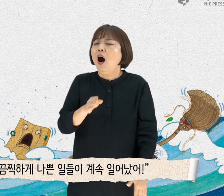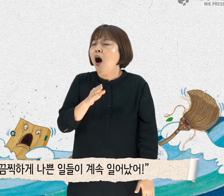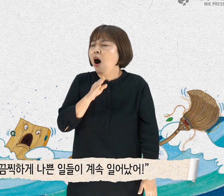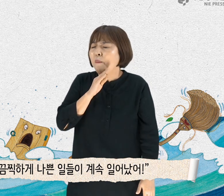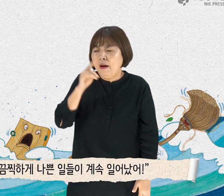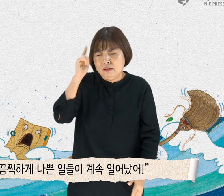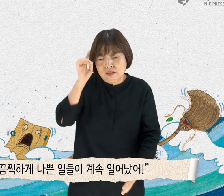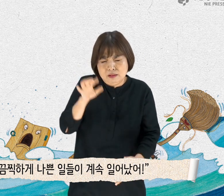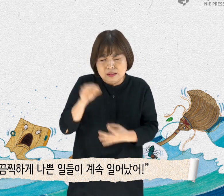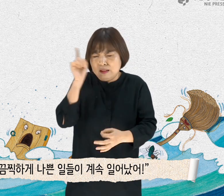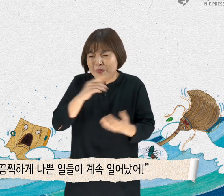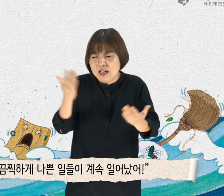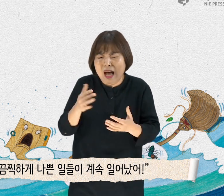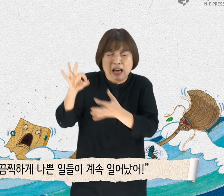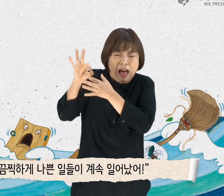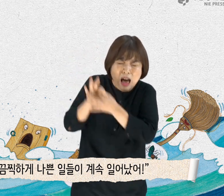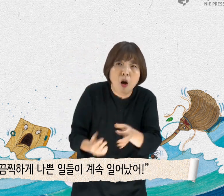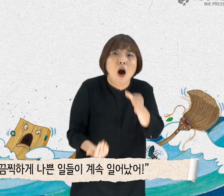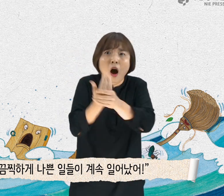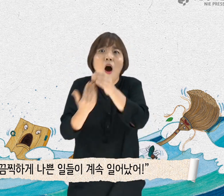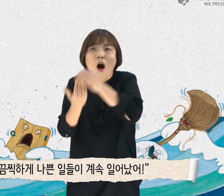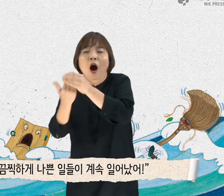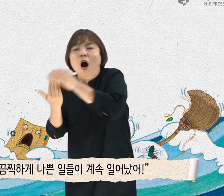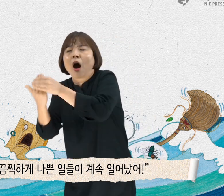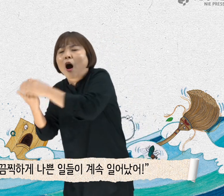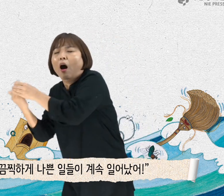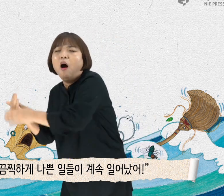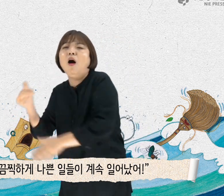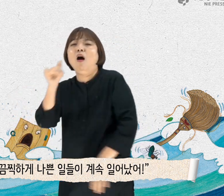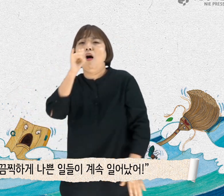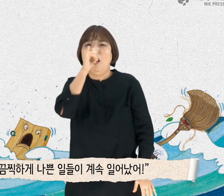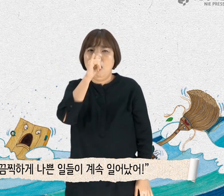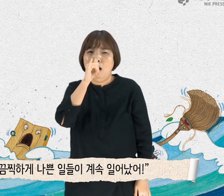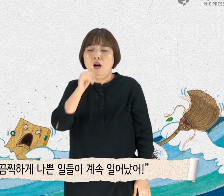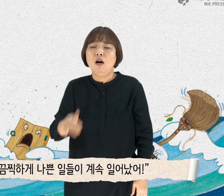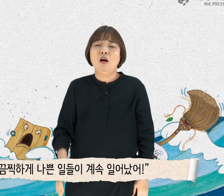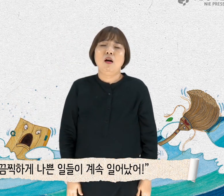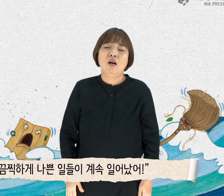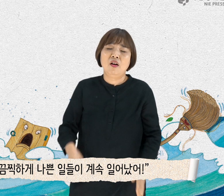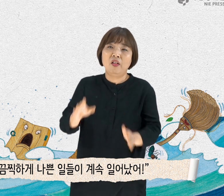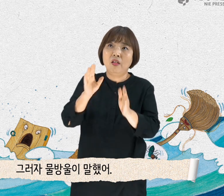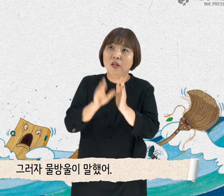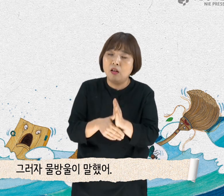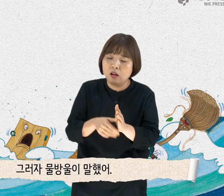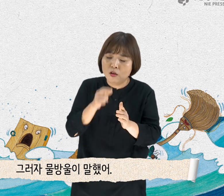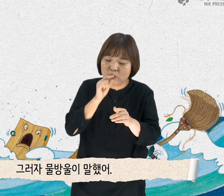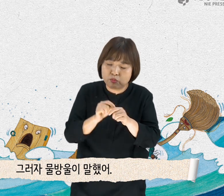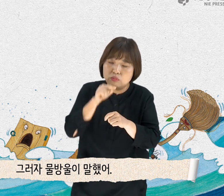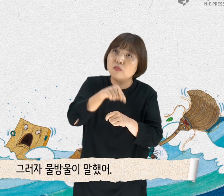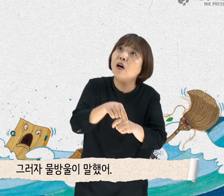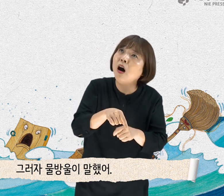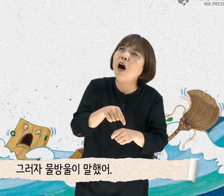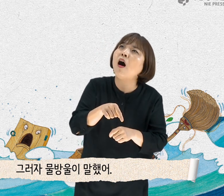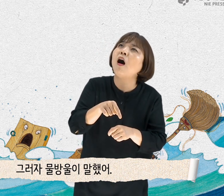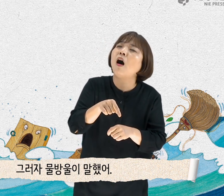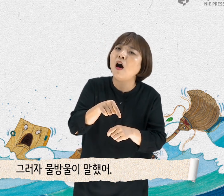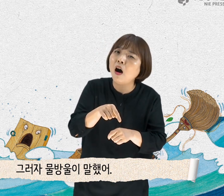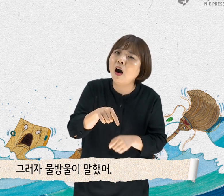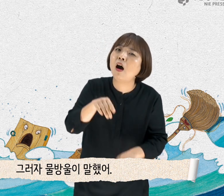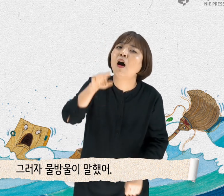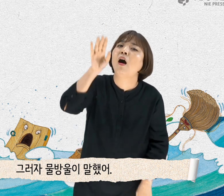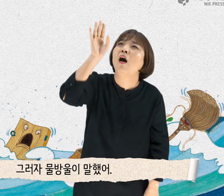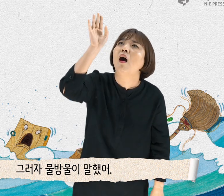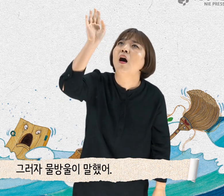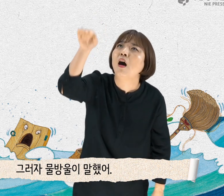정말 끔찍하게 나쁜 일들이 계속 일어났어. 그러자 물방울이